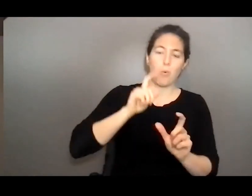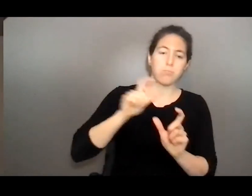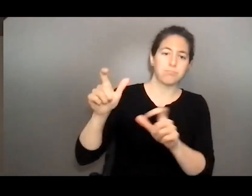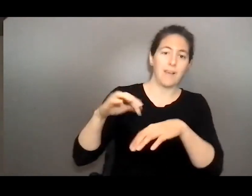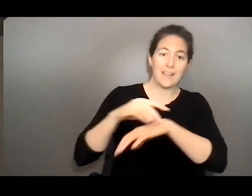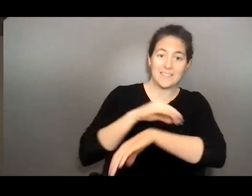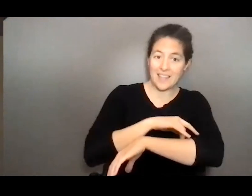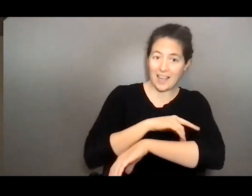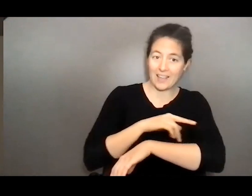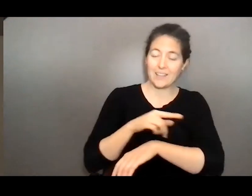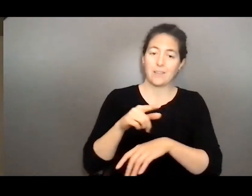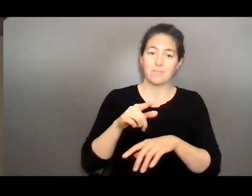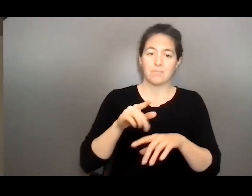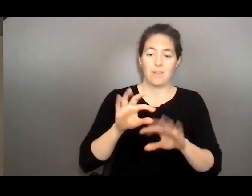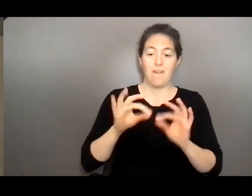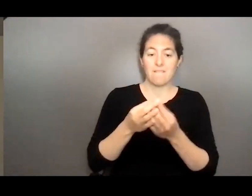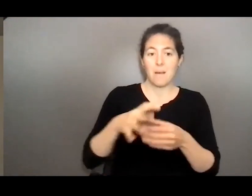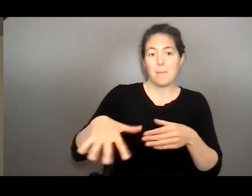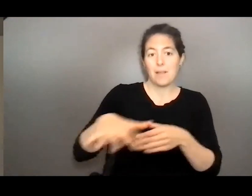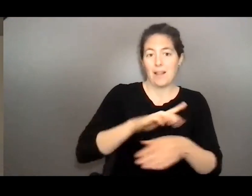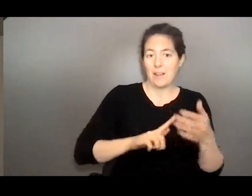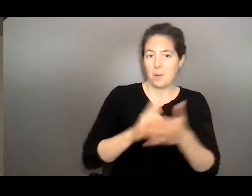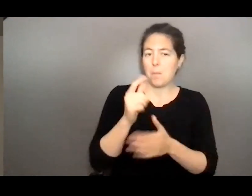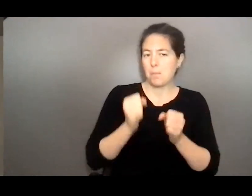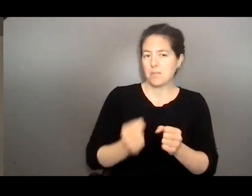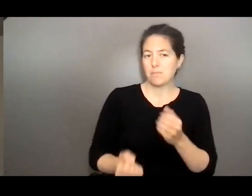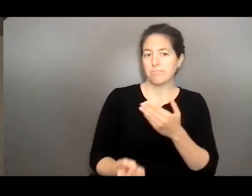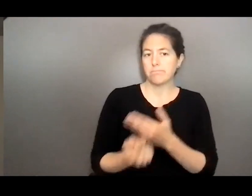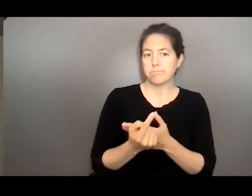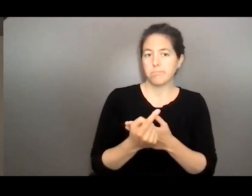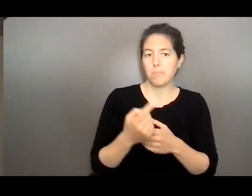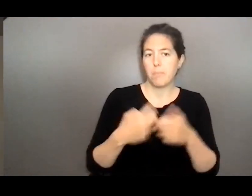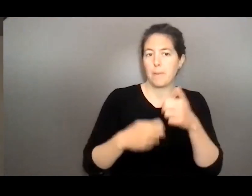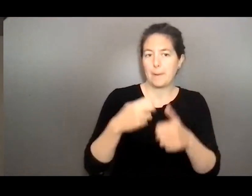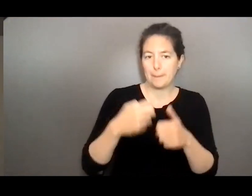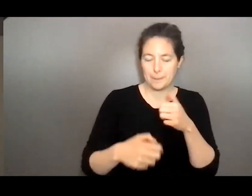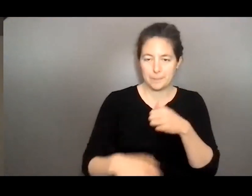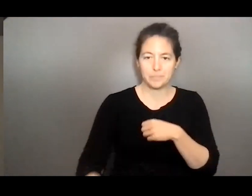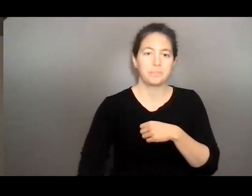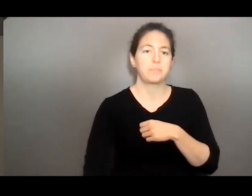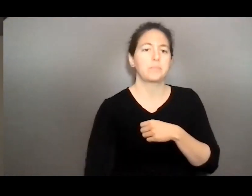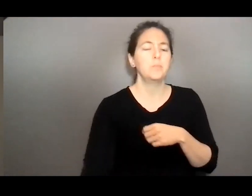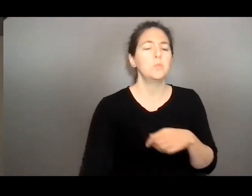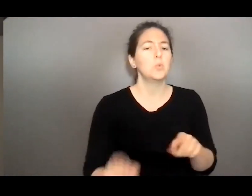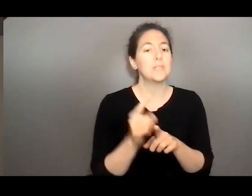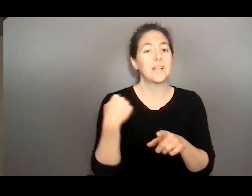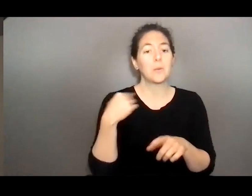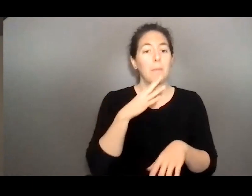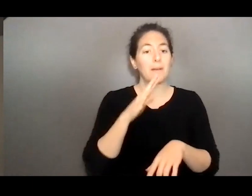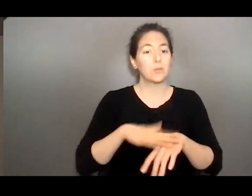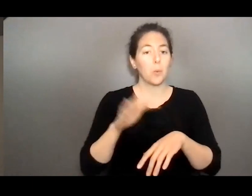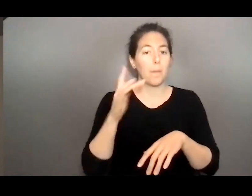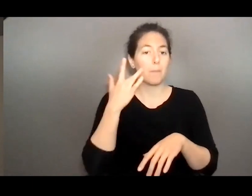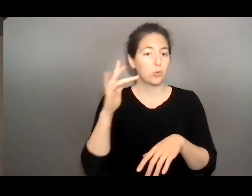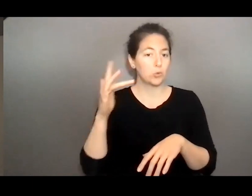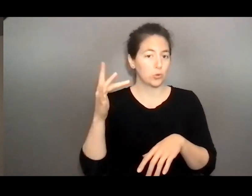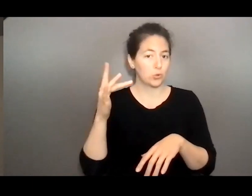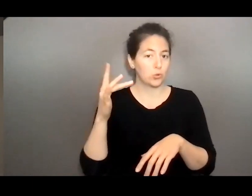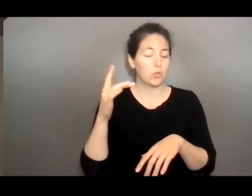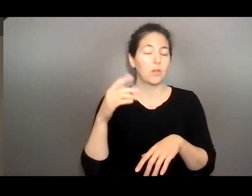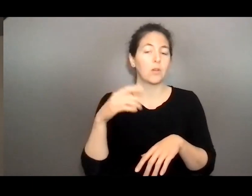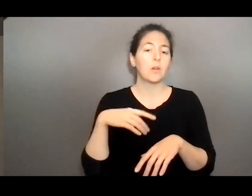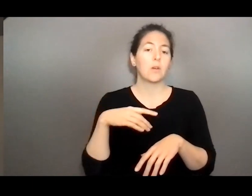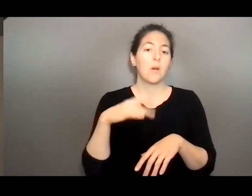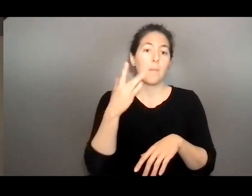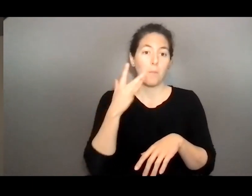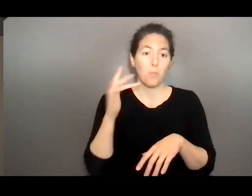ayez des petits problèmes. Il y a aussi, tout à l'heure, j'en parlais précédemment, la mouche, mais